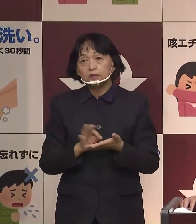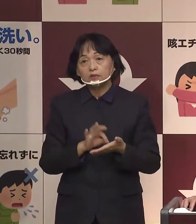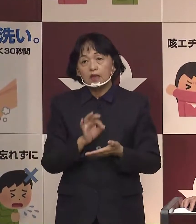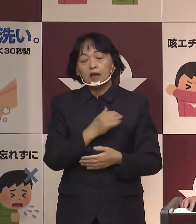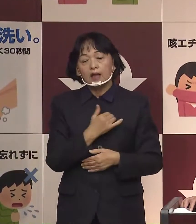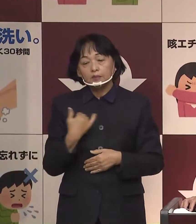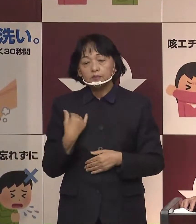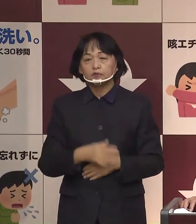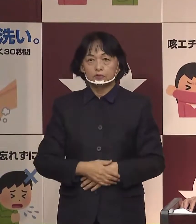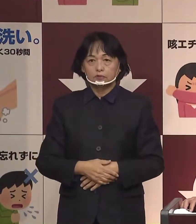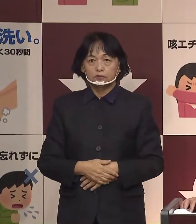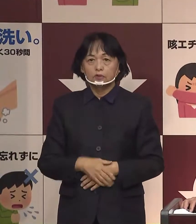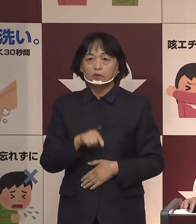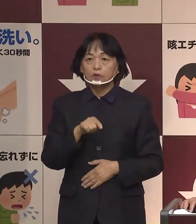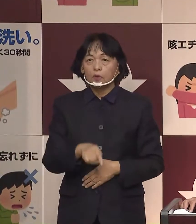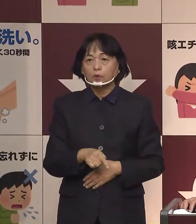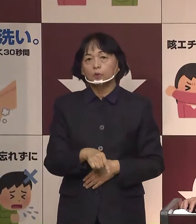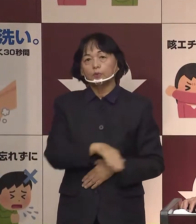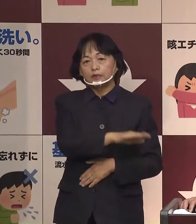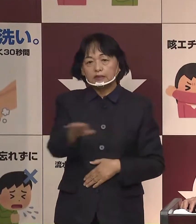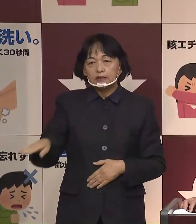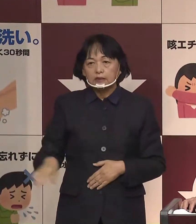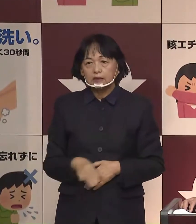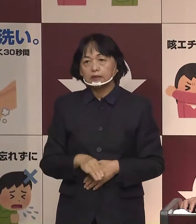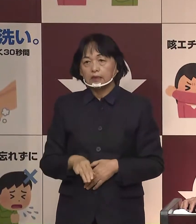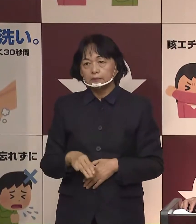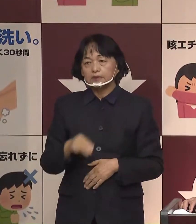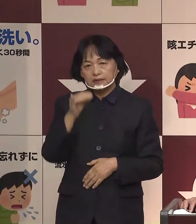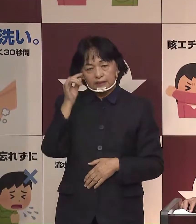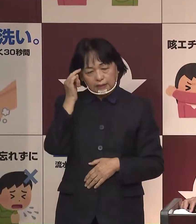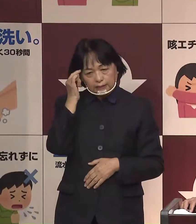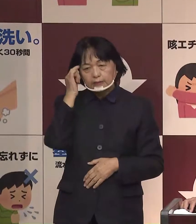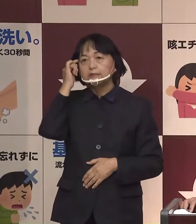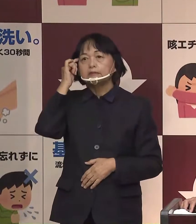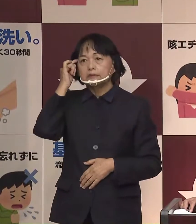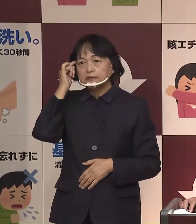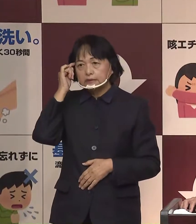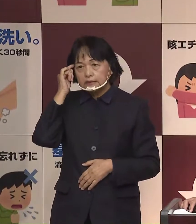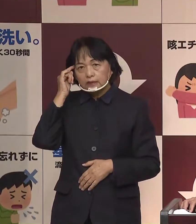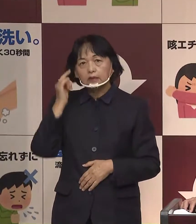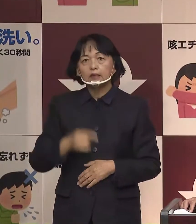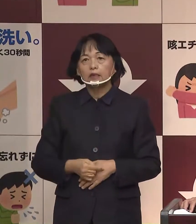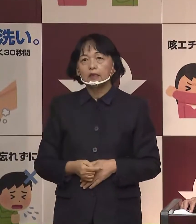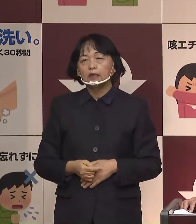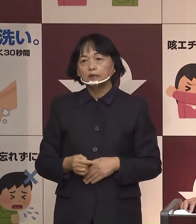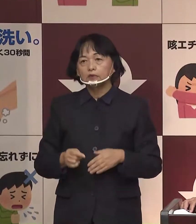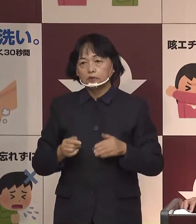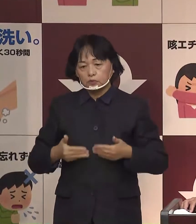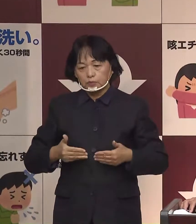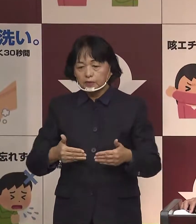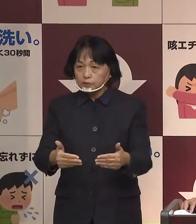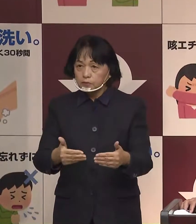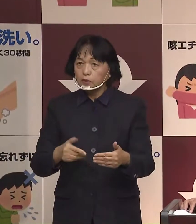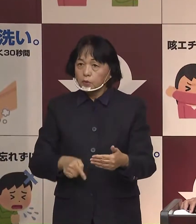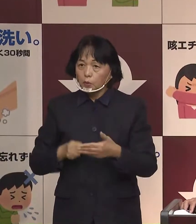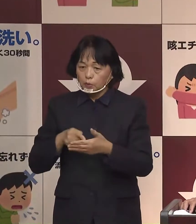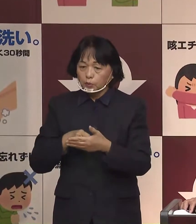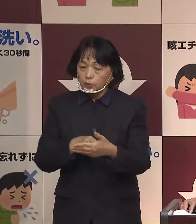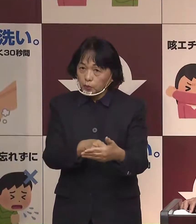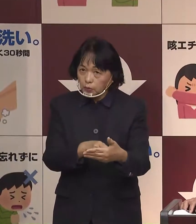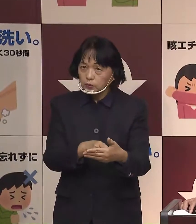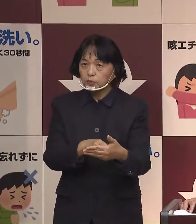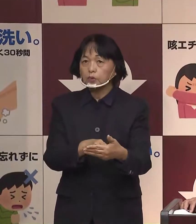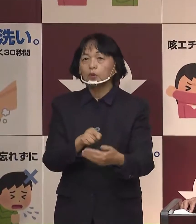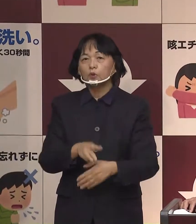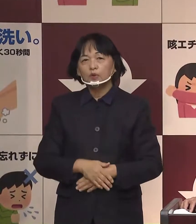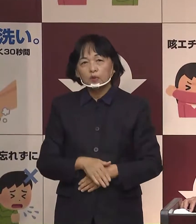ね、安心してこの地域で楽しめるということが培われていくと思いますので、そうした努力を改めてですね、それ